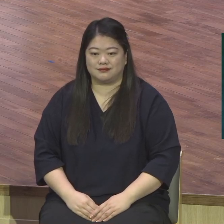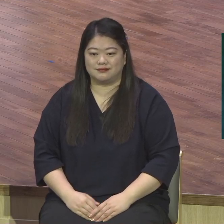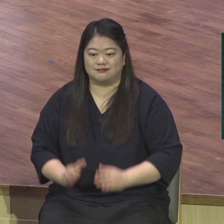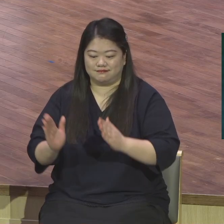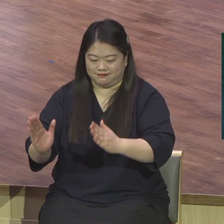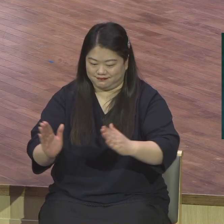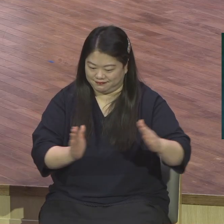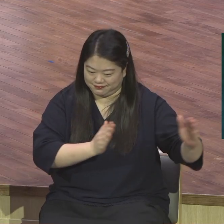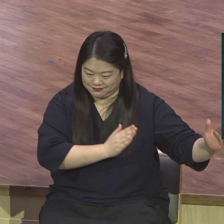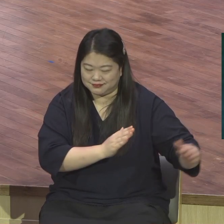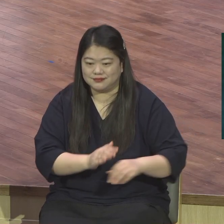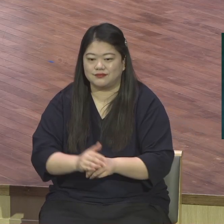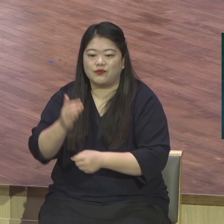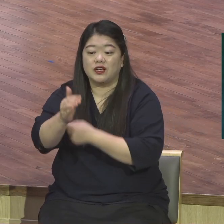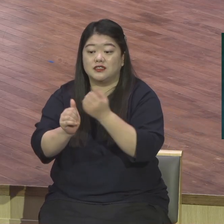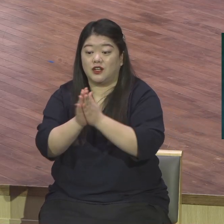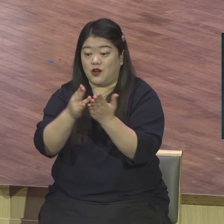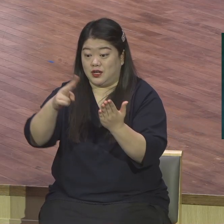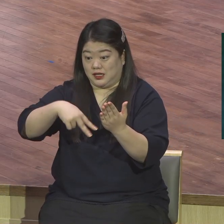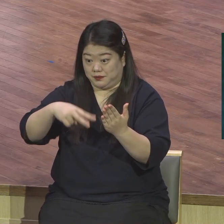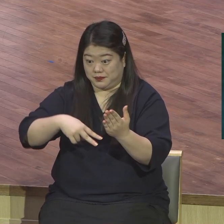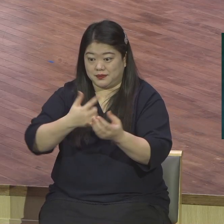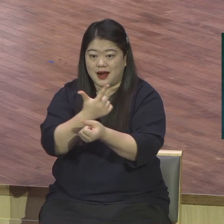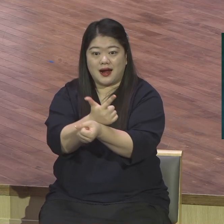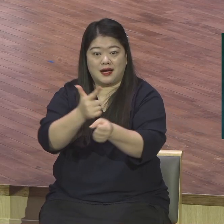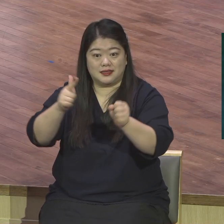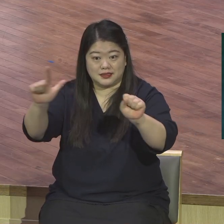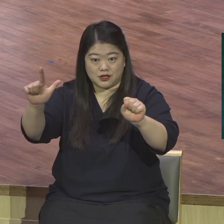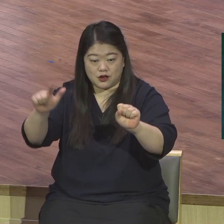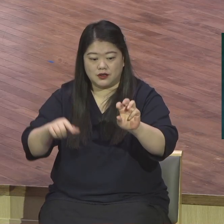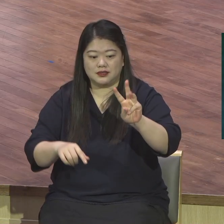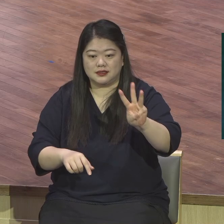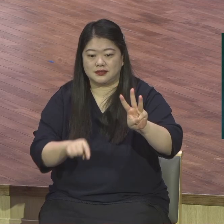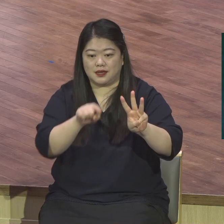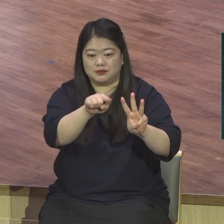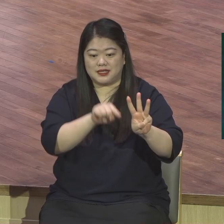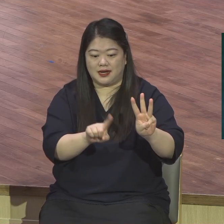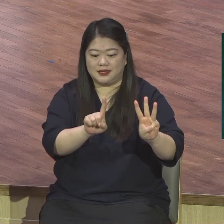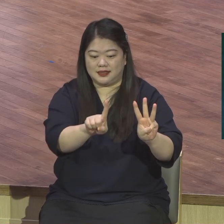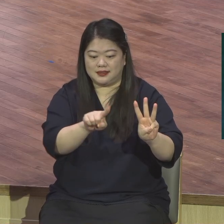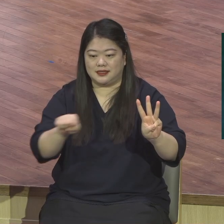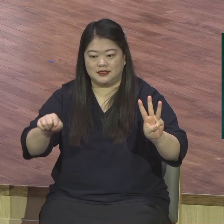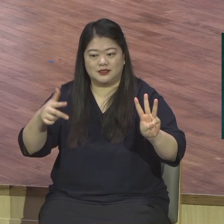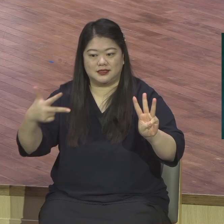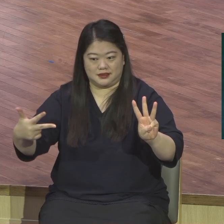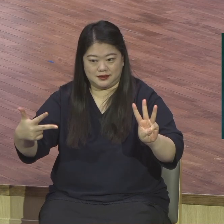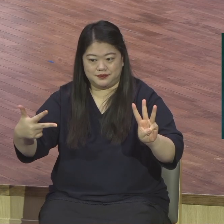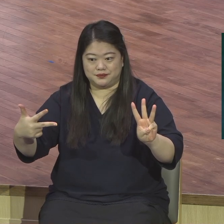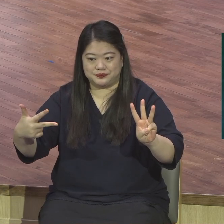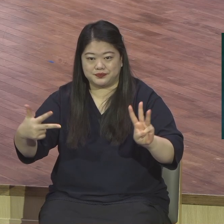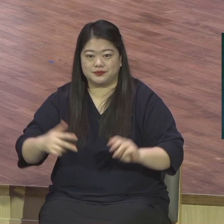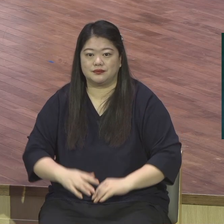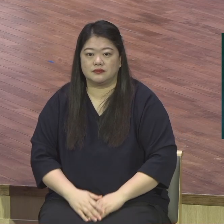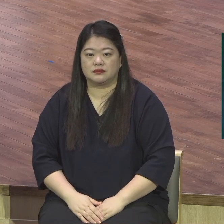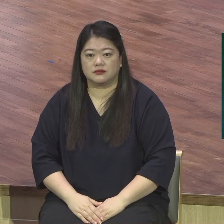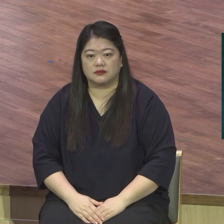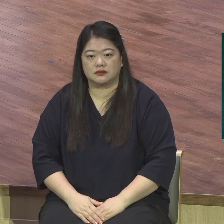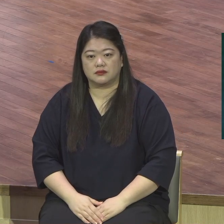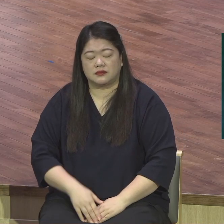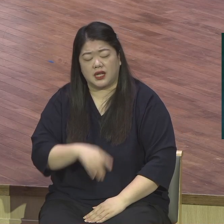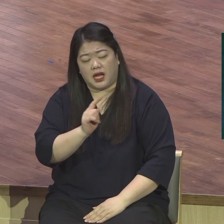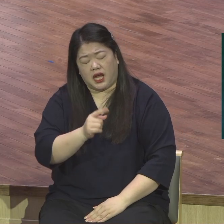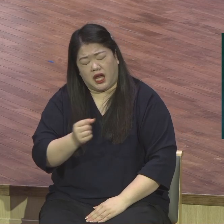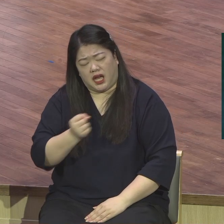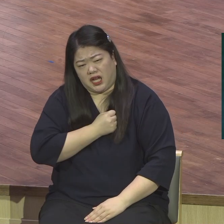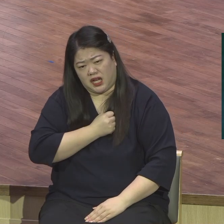오늘 은혜 받고 성취될 하나님의 말씀은 갈라디아서 3장 1절에서 7절까지의 말씀입니다. 어리석도다